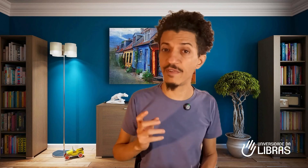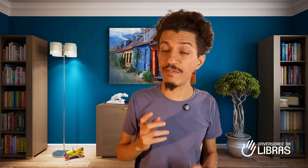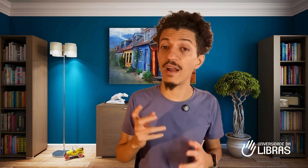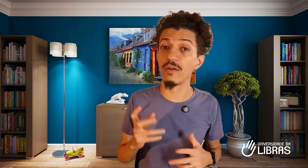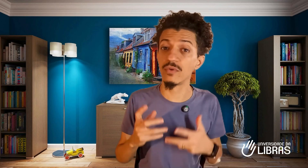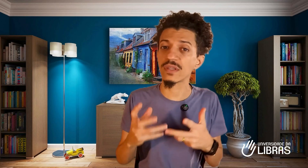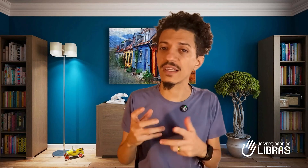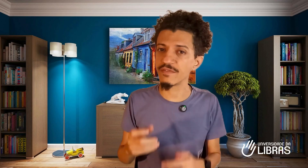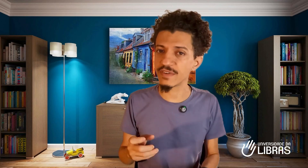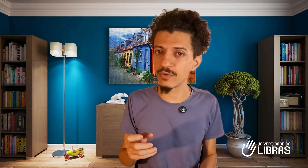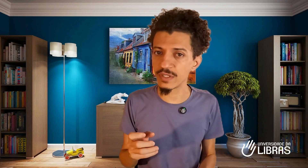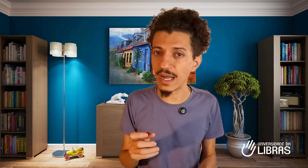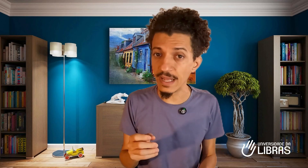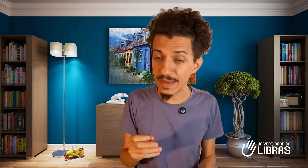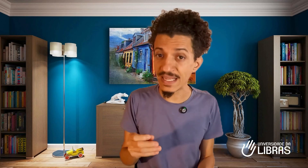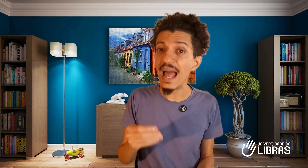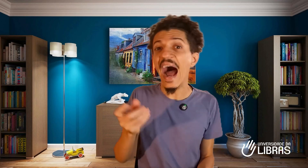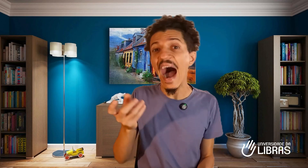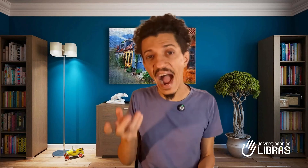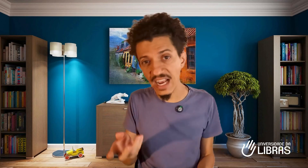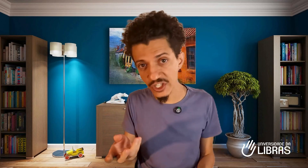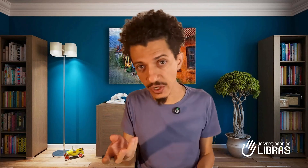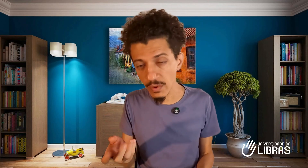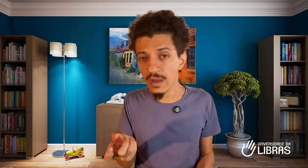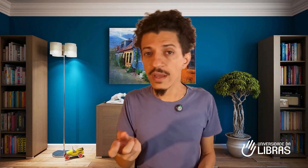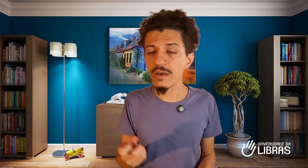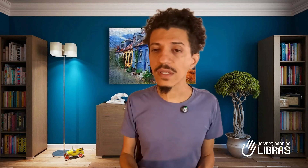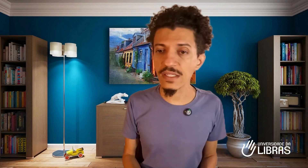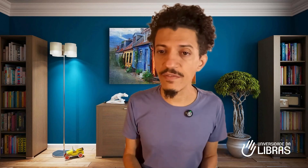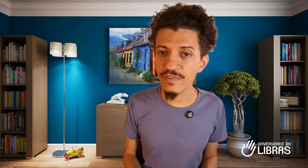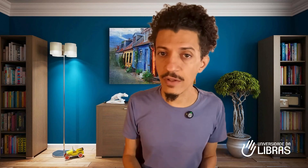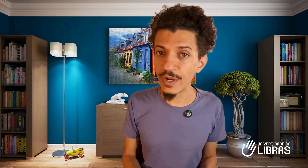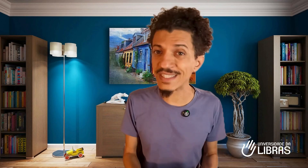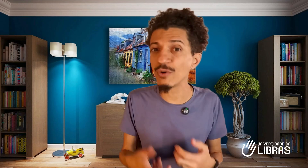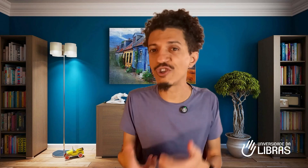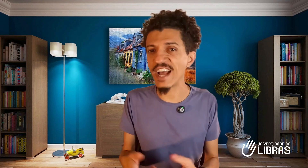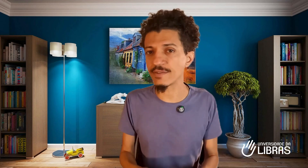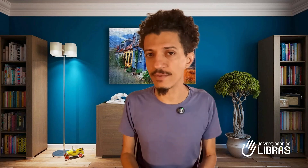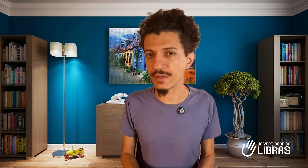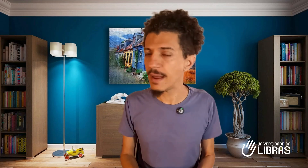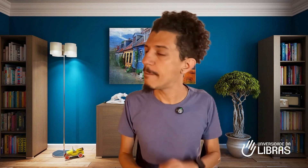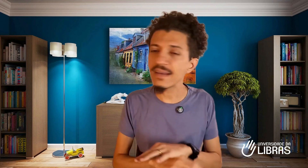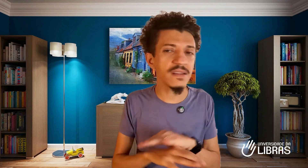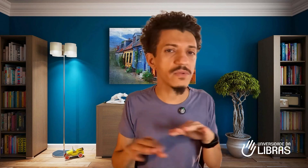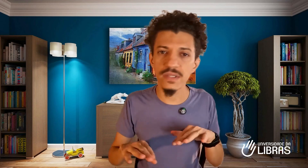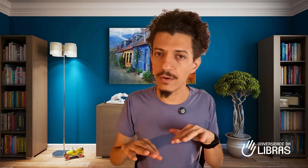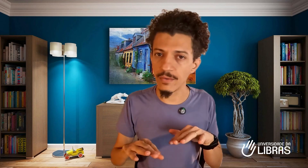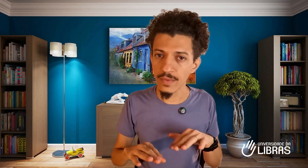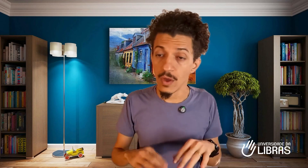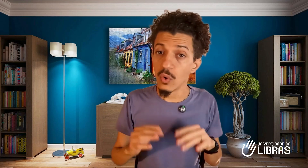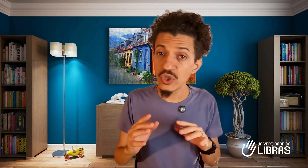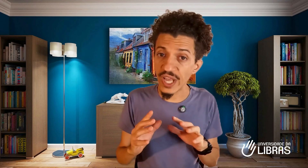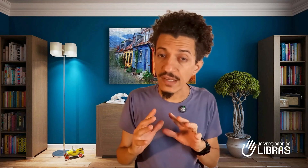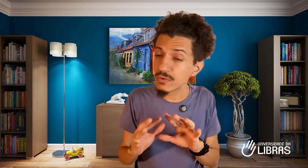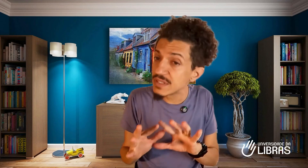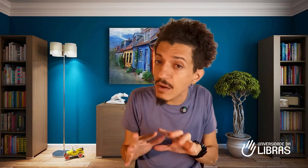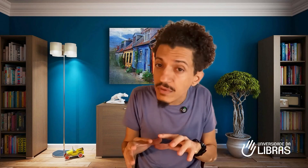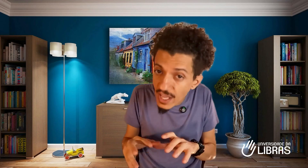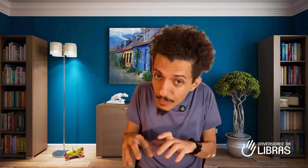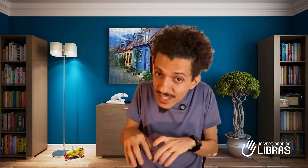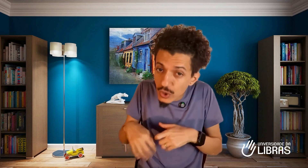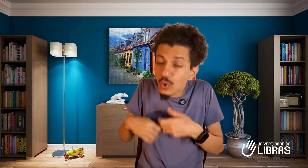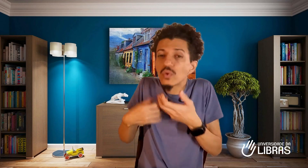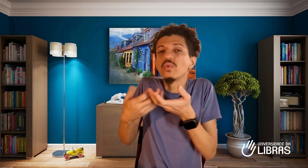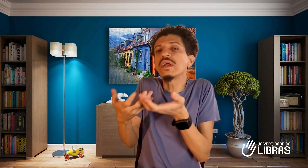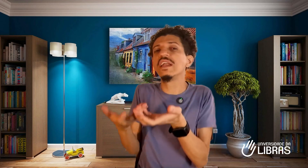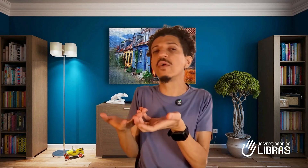me vê falando dos classificadores da Libras, acham que os classificadores são gestos, mas não são. Os gestos não têm